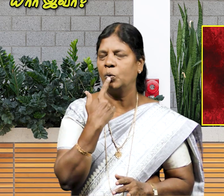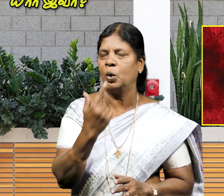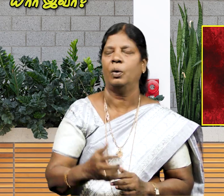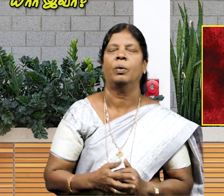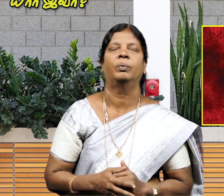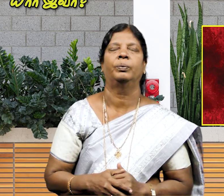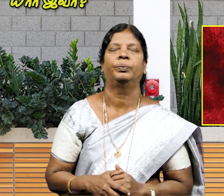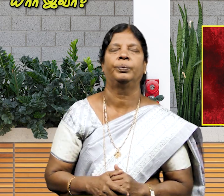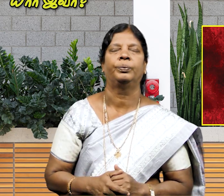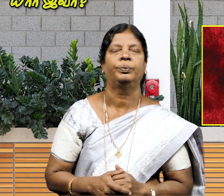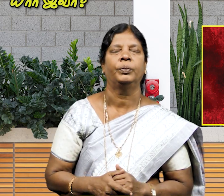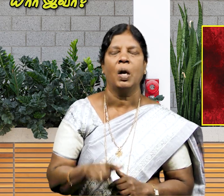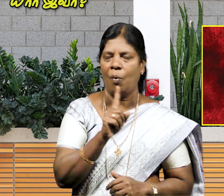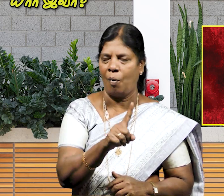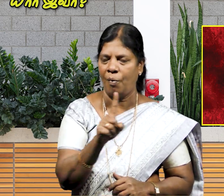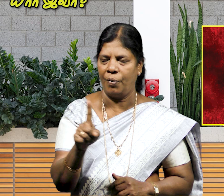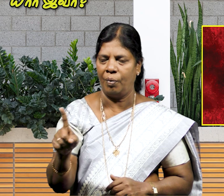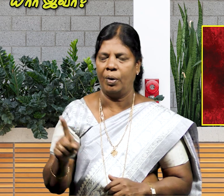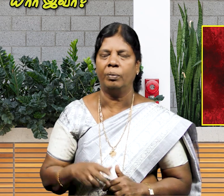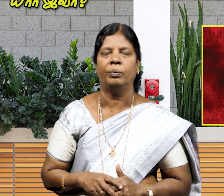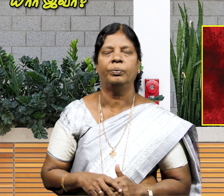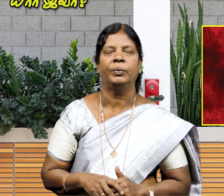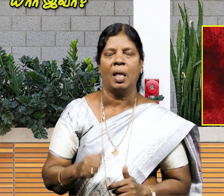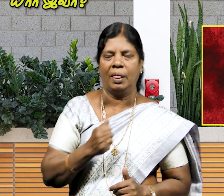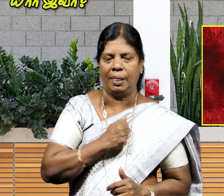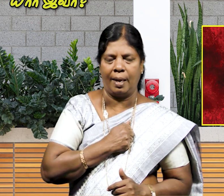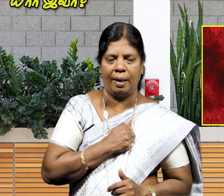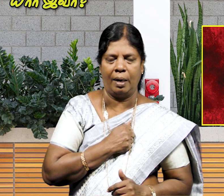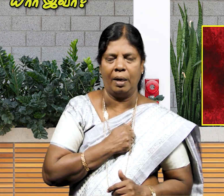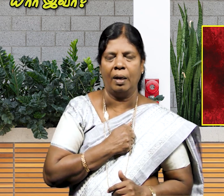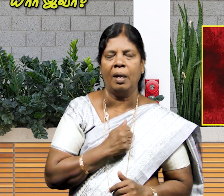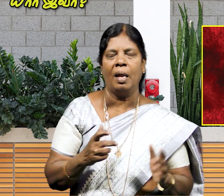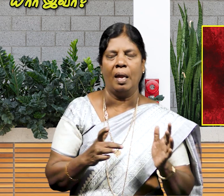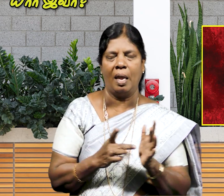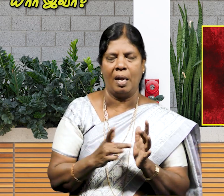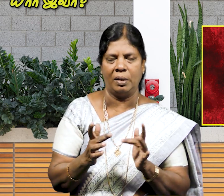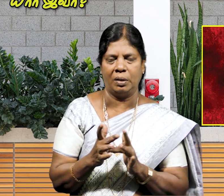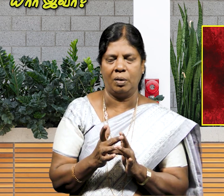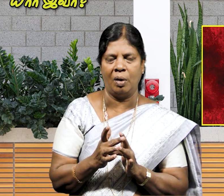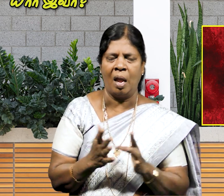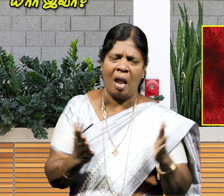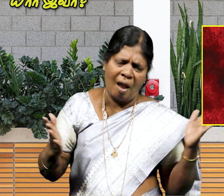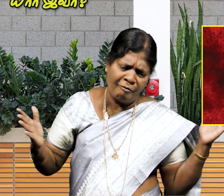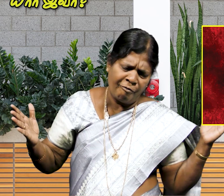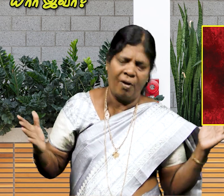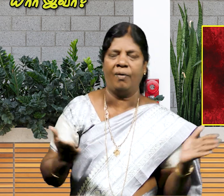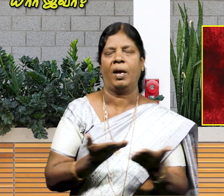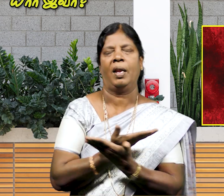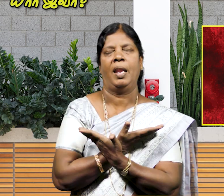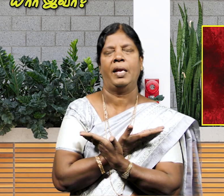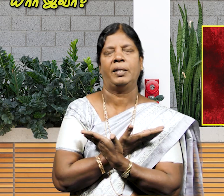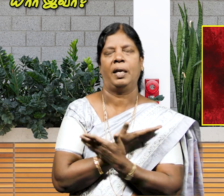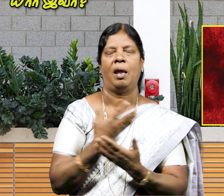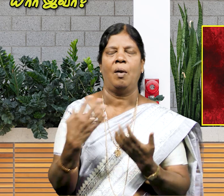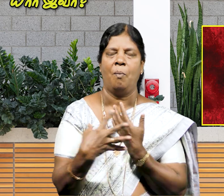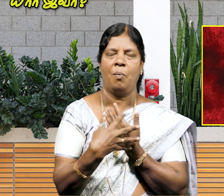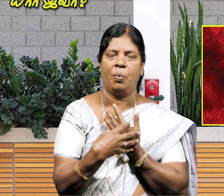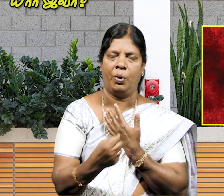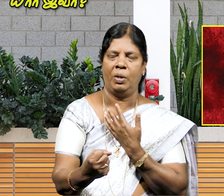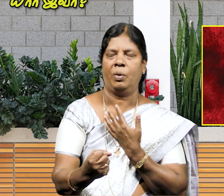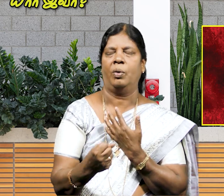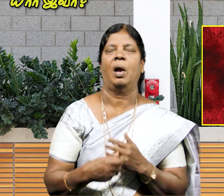செலுத்துகிறோம். ஒவ்வொருவரும் தங்களை அந்த இயேசு கிறிஸ்து எவ்வளவாய் நேசிக்கிறார் என்பதை புரிந்து